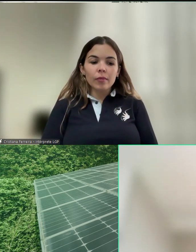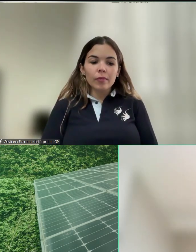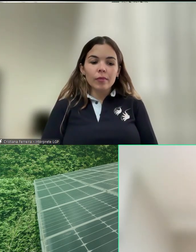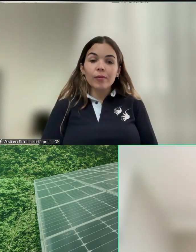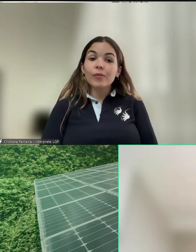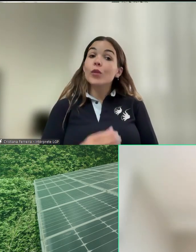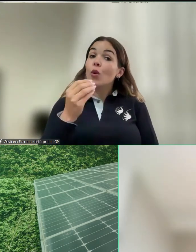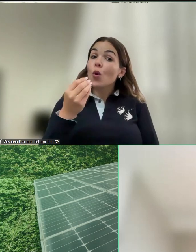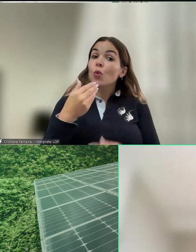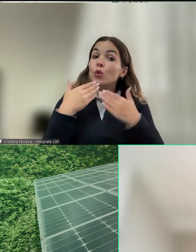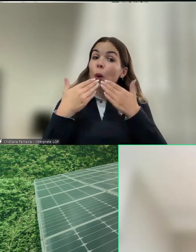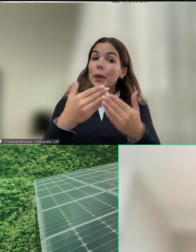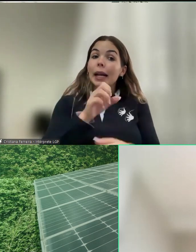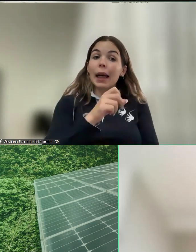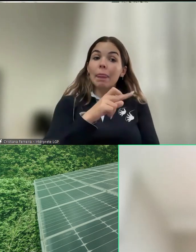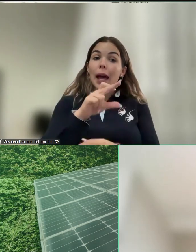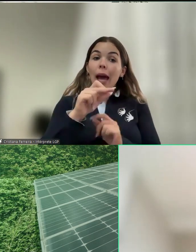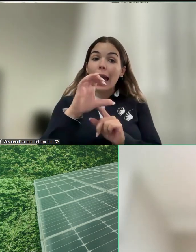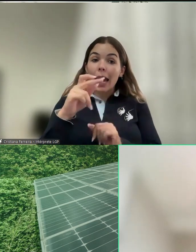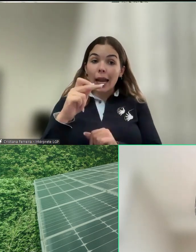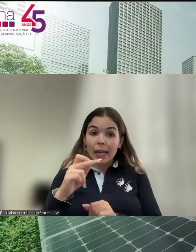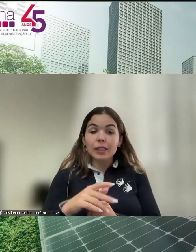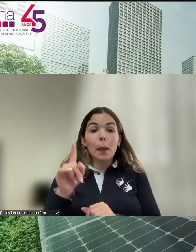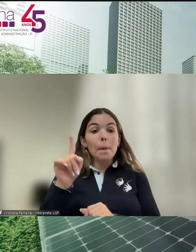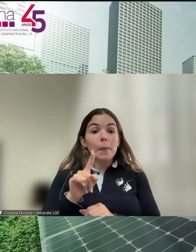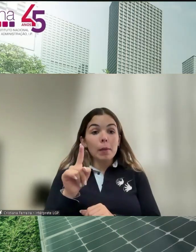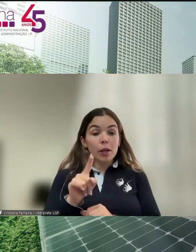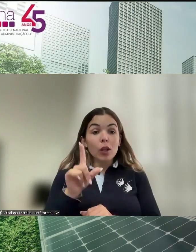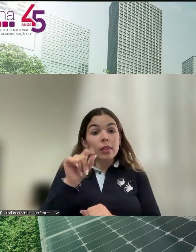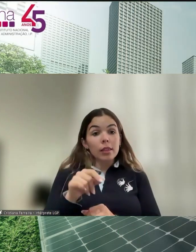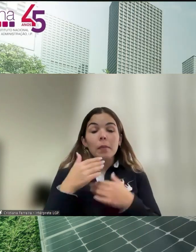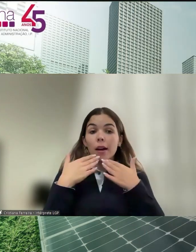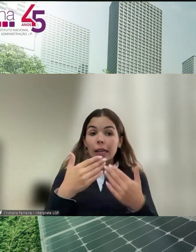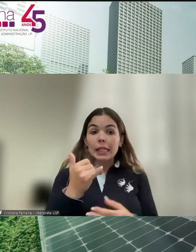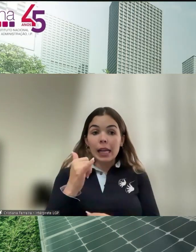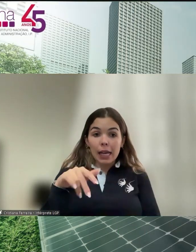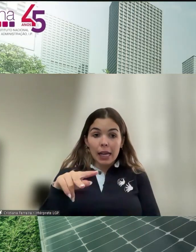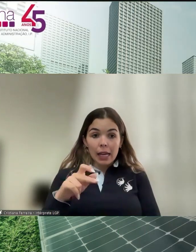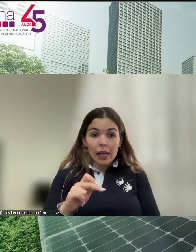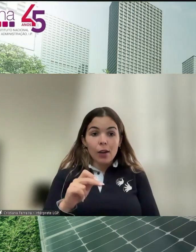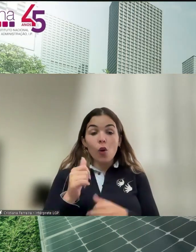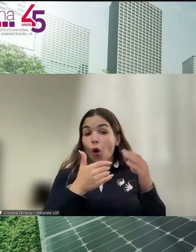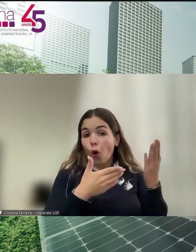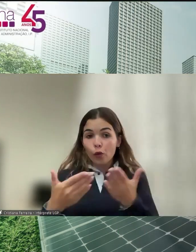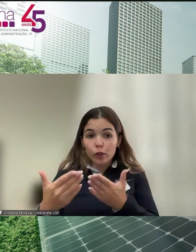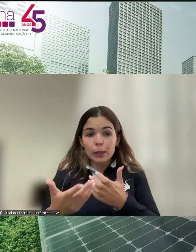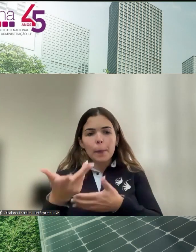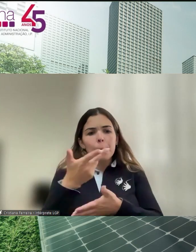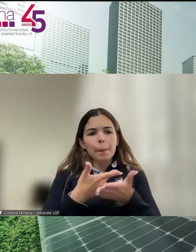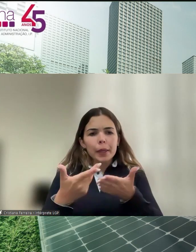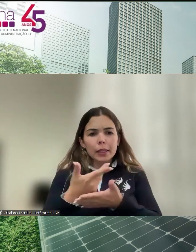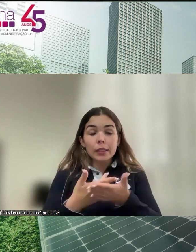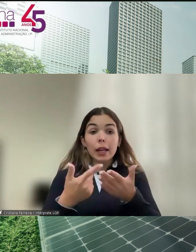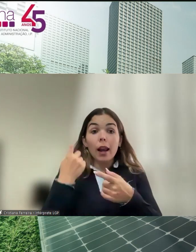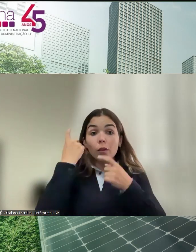Muito obrigado, Graça. Em primeiro lugar, queria também agradecer ao INA o convite para partilhar algumas reflexões